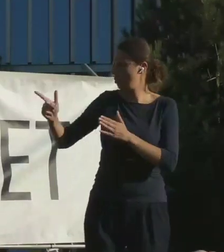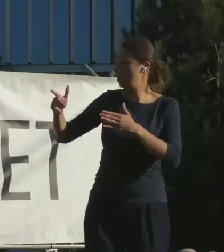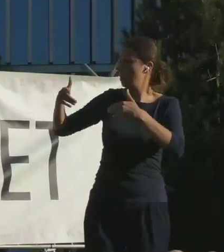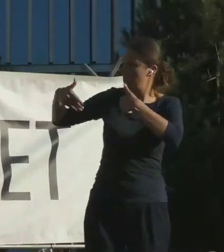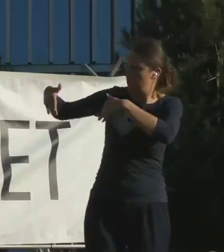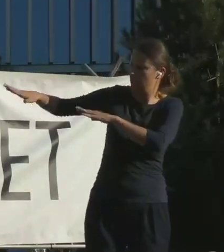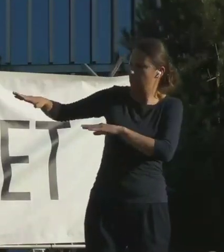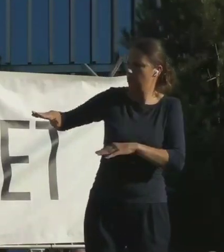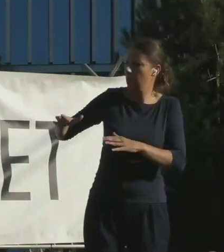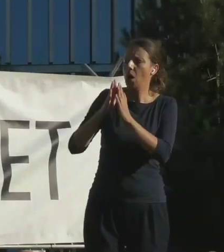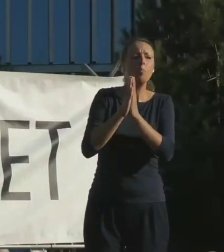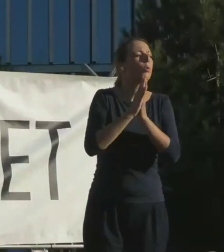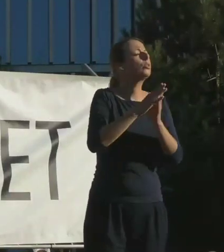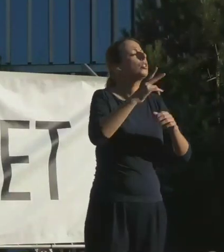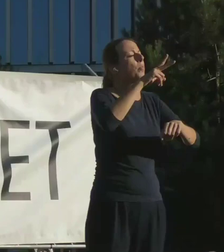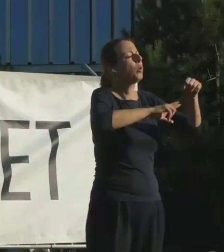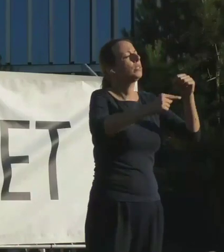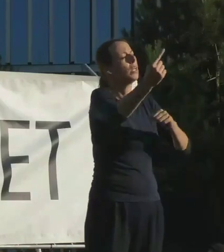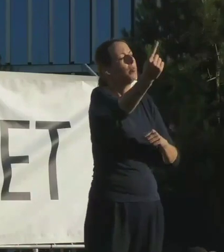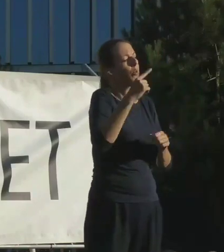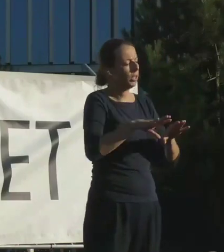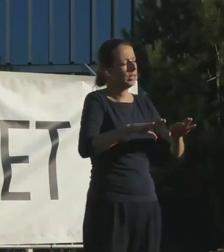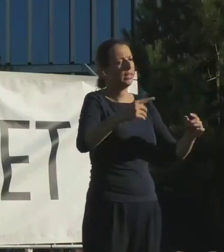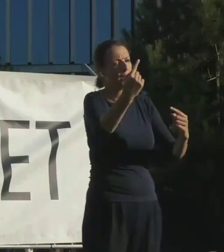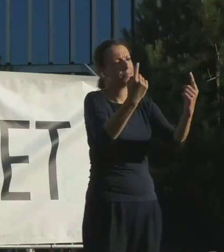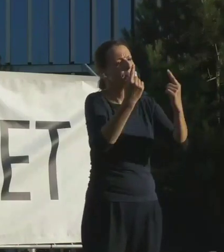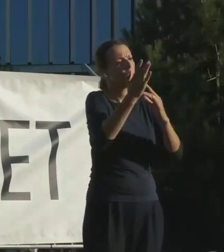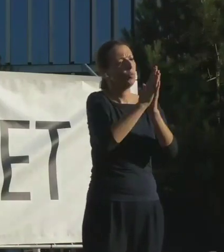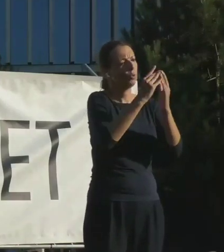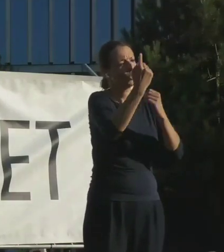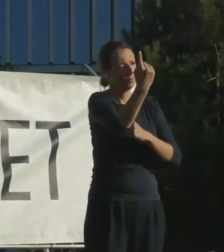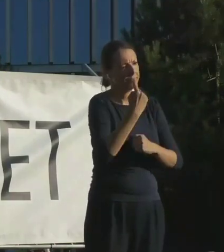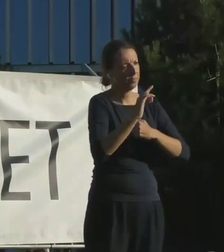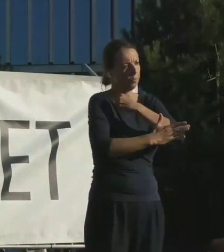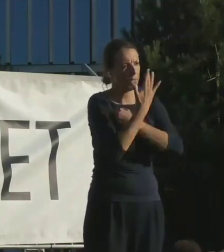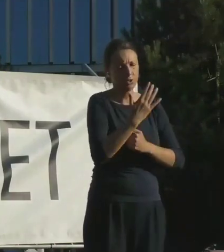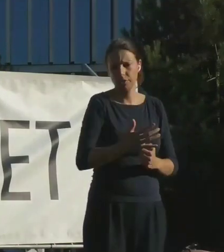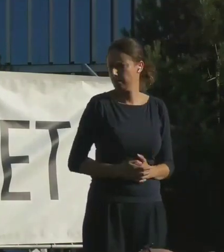Bardzo proszę o policję, o podejście do sceny.